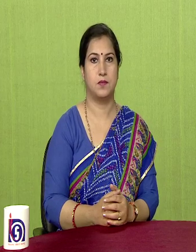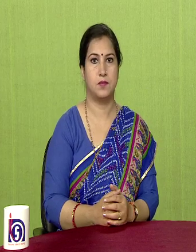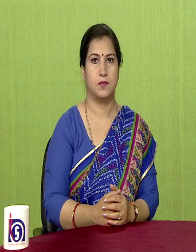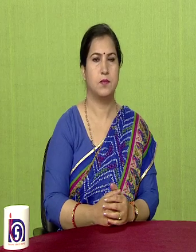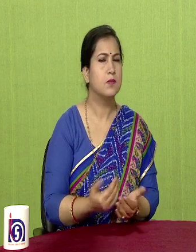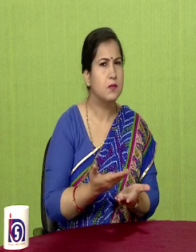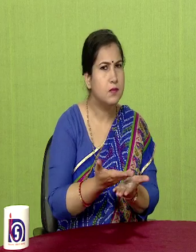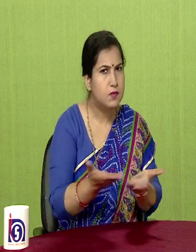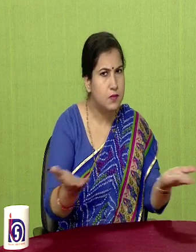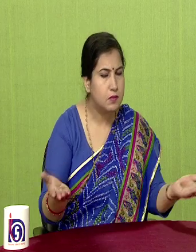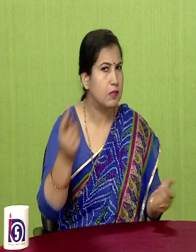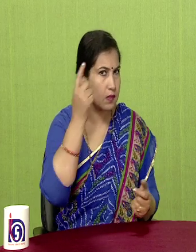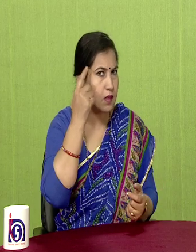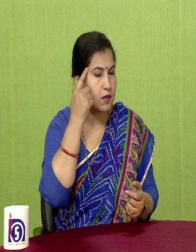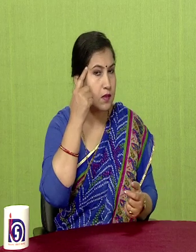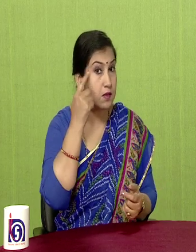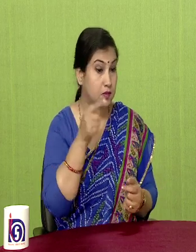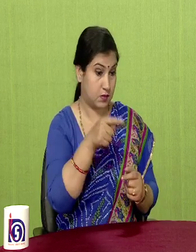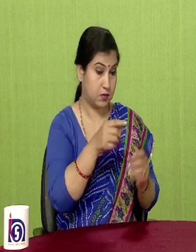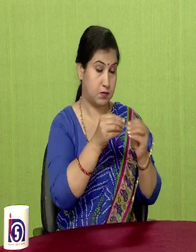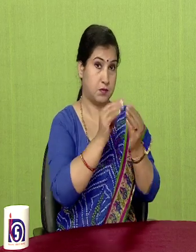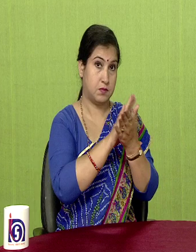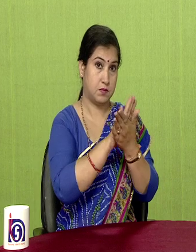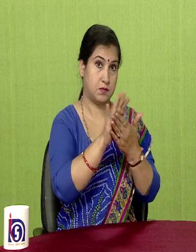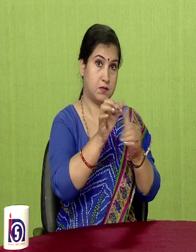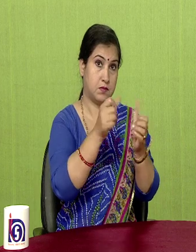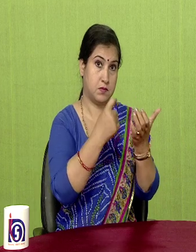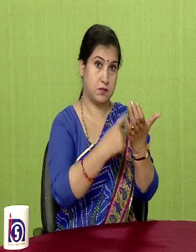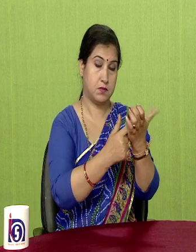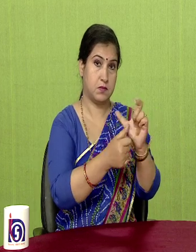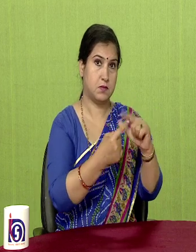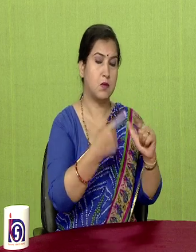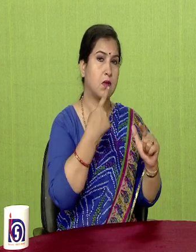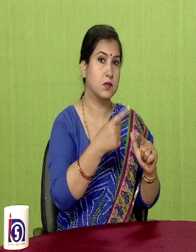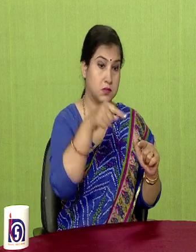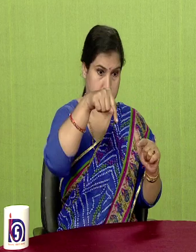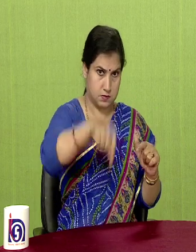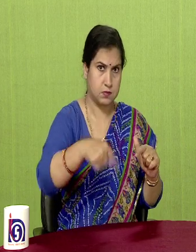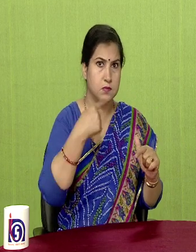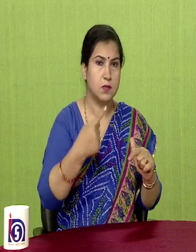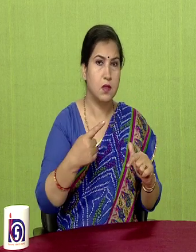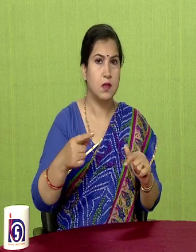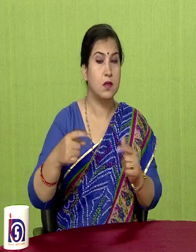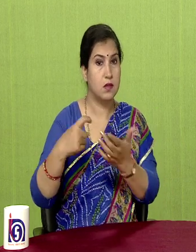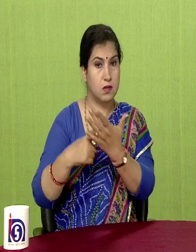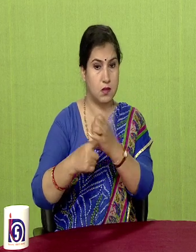शिक्षार्थियों, सोचिए, भरत के इस कथन के पीछे क्या अभिप्राय हो सकता है।